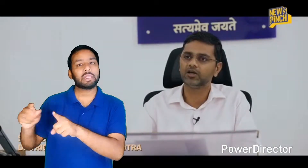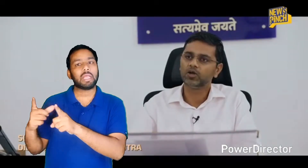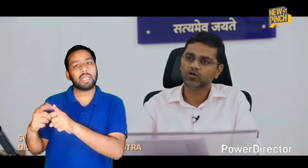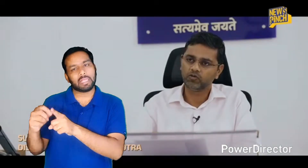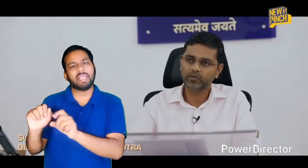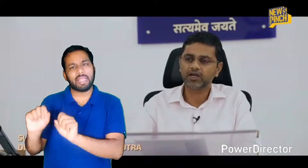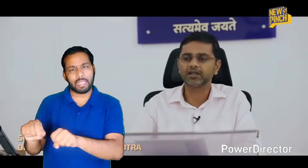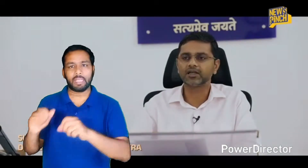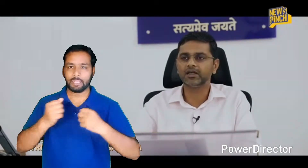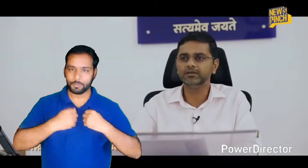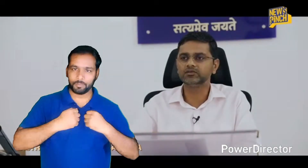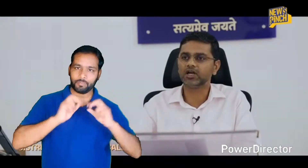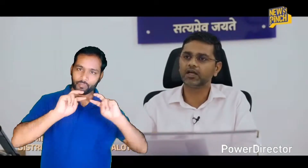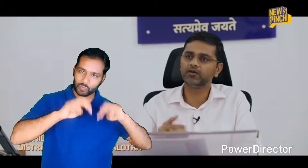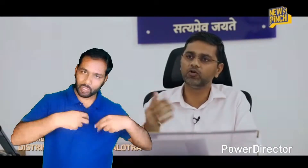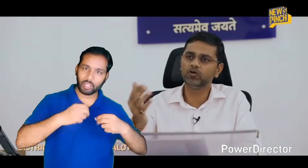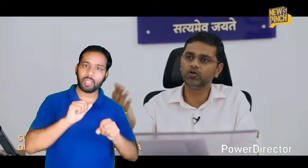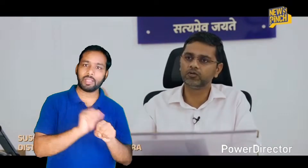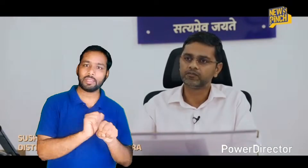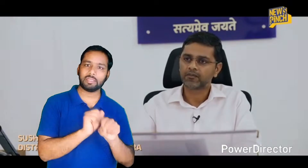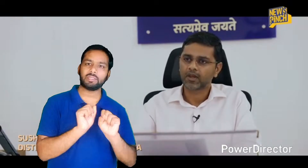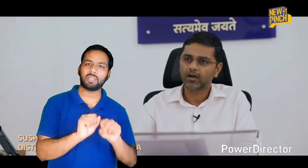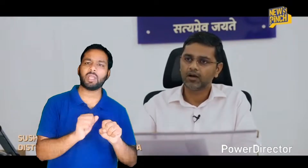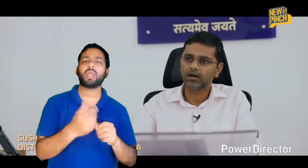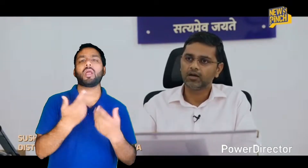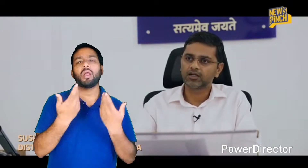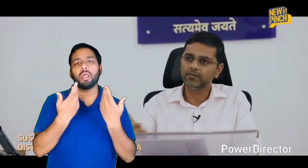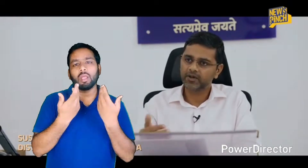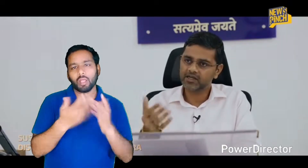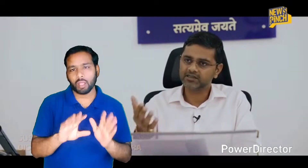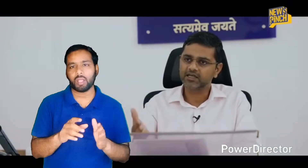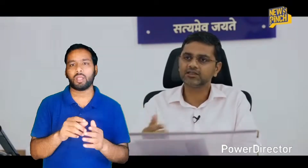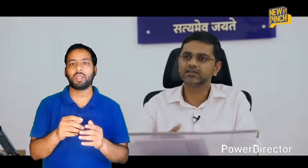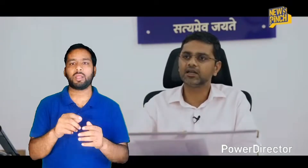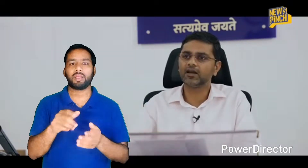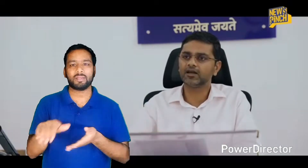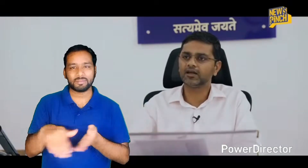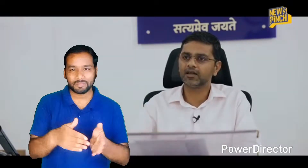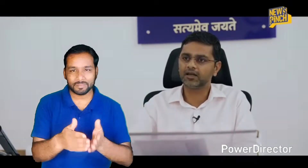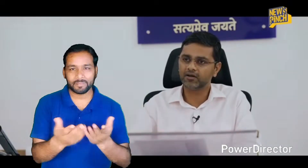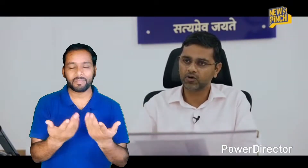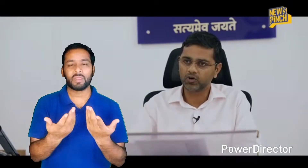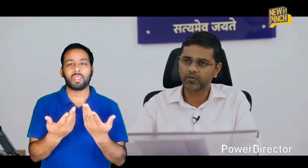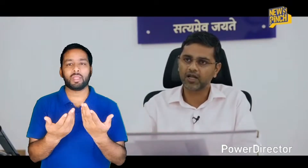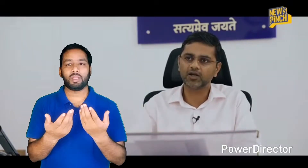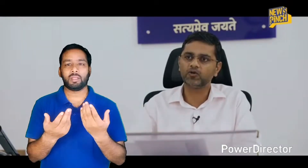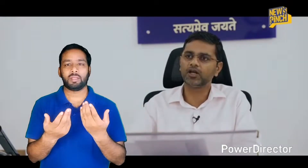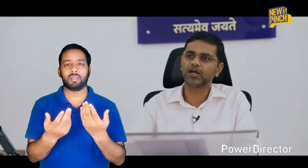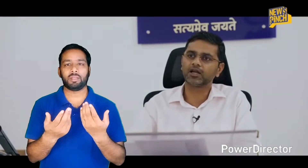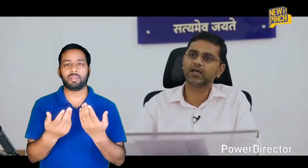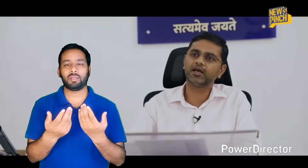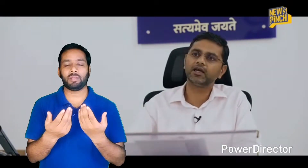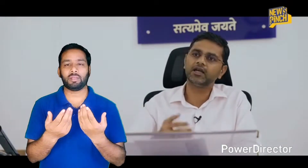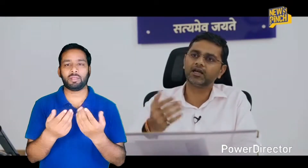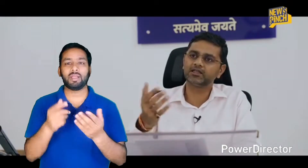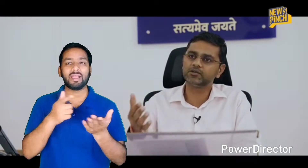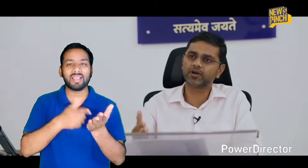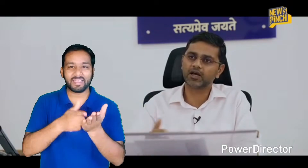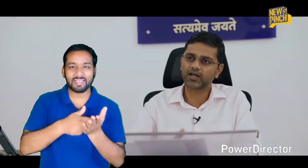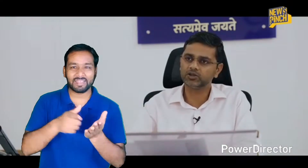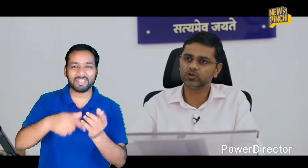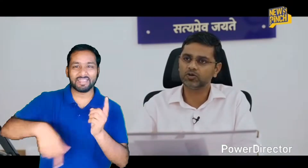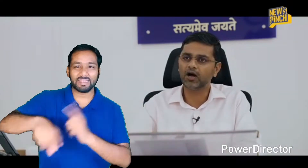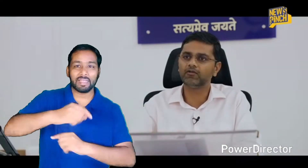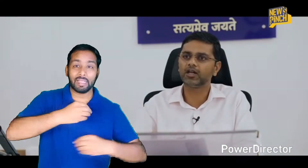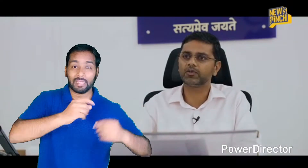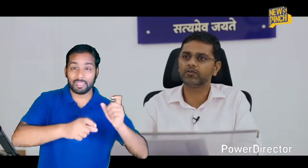व्यवस्थाएं हैं वो भी करते हैं, चाहे वो टेम्परेरी सैंक्शंस निकाल करके ग्रेवल रोड बनाने को लेकर के है, या किसी